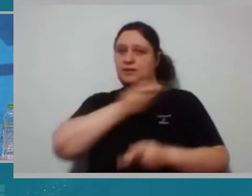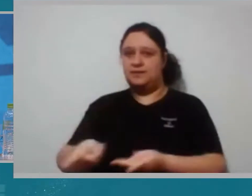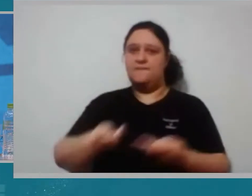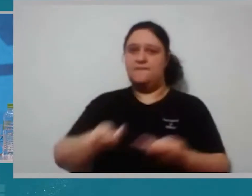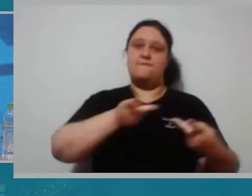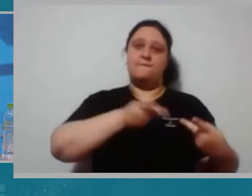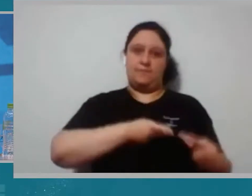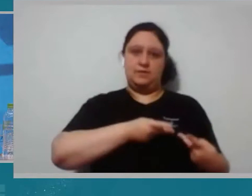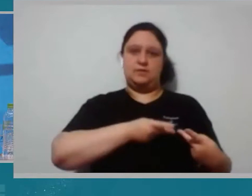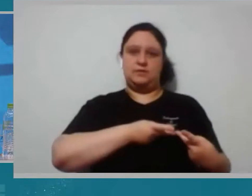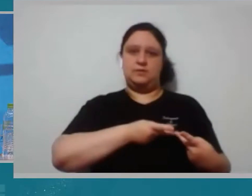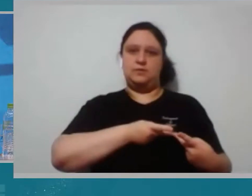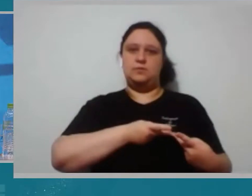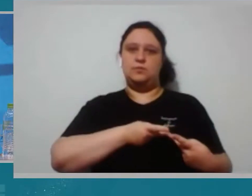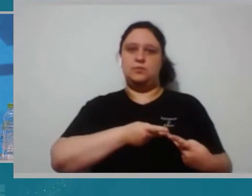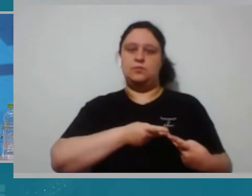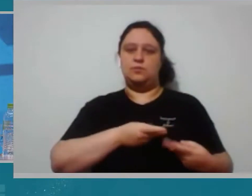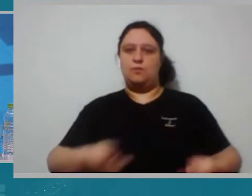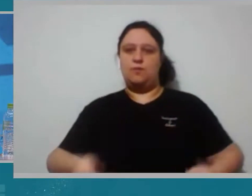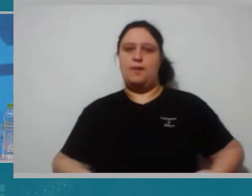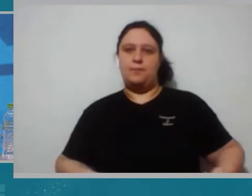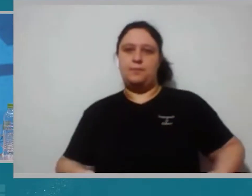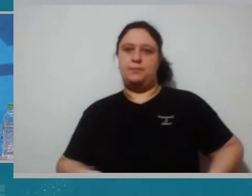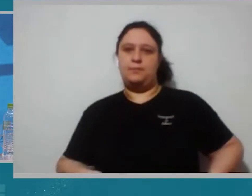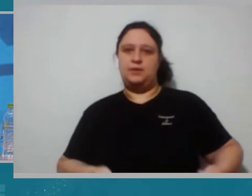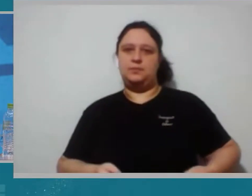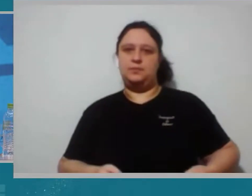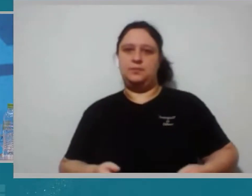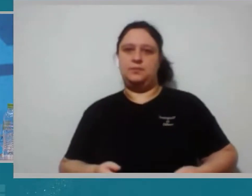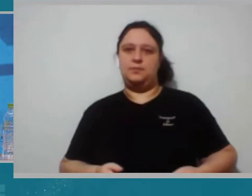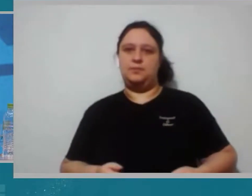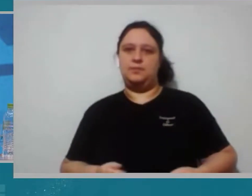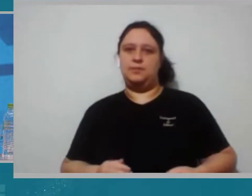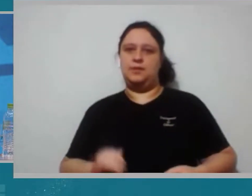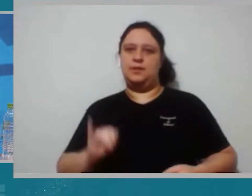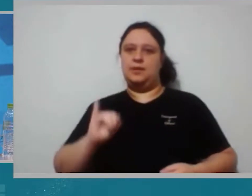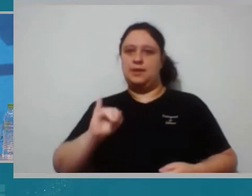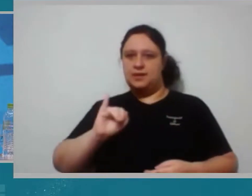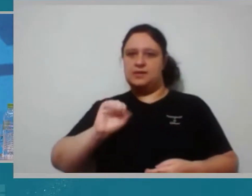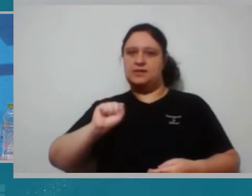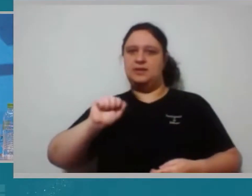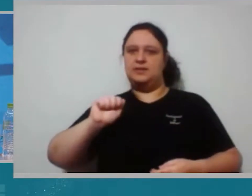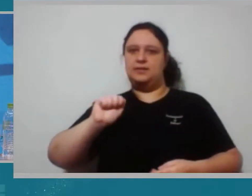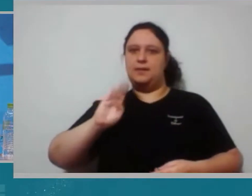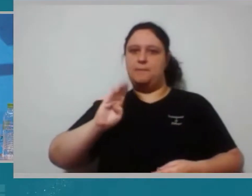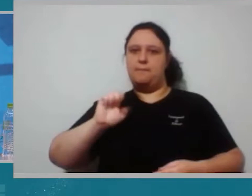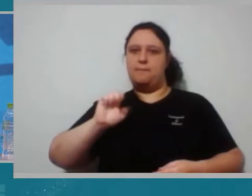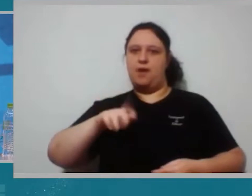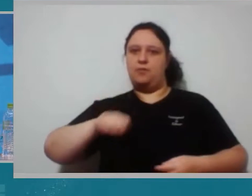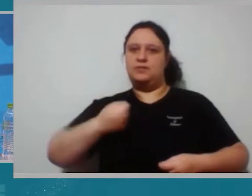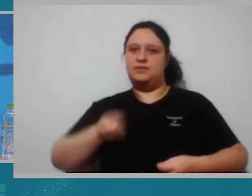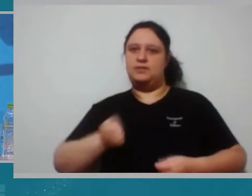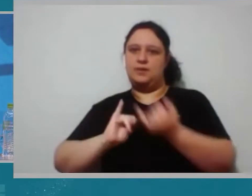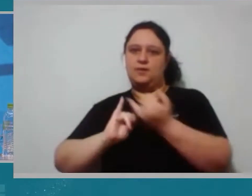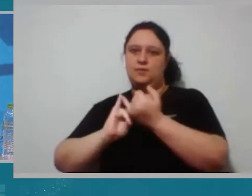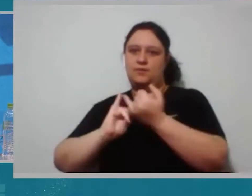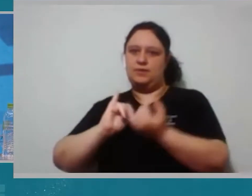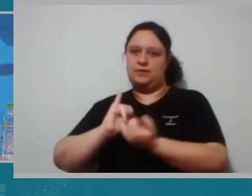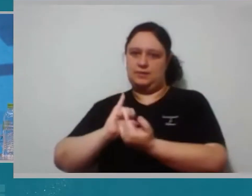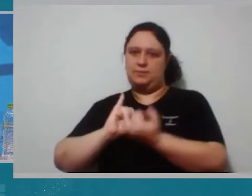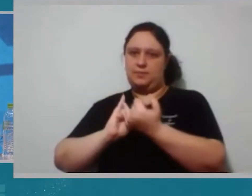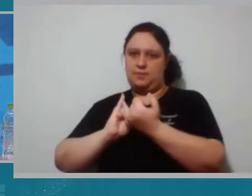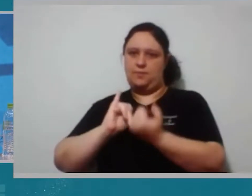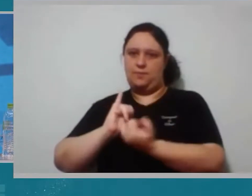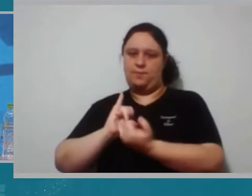importante para a continuação do que vamos falar. Versículo 39 de Lucas 1.